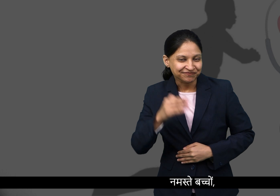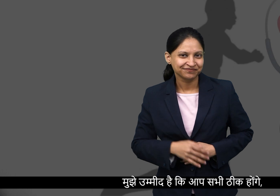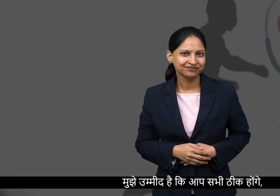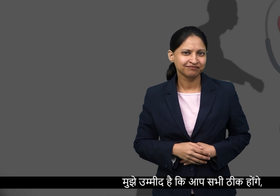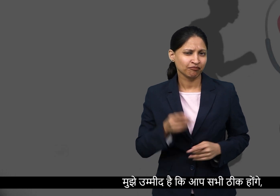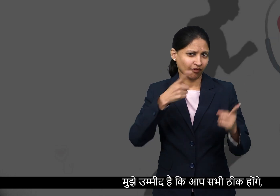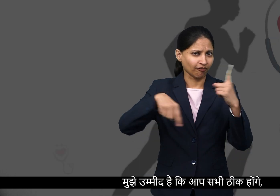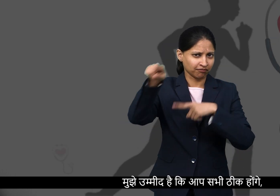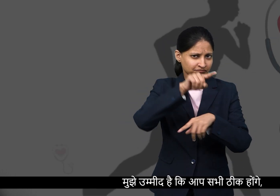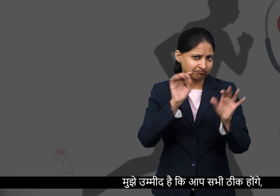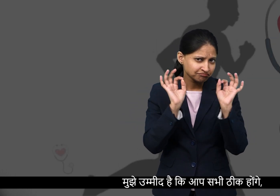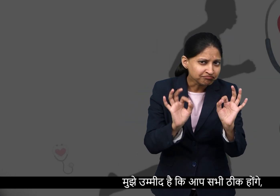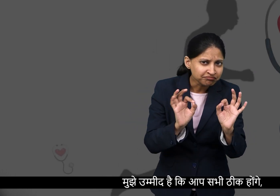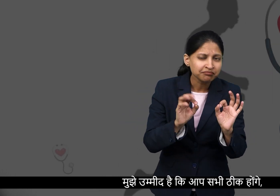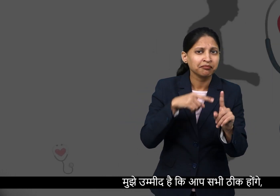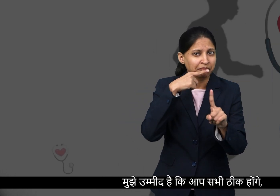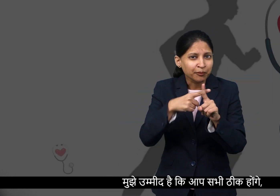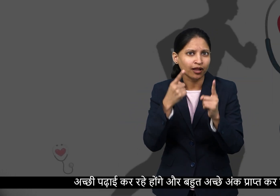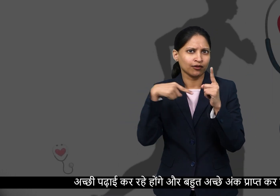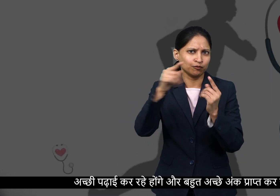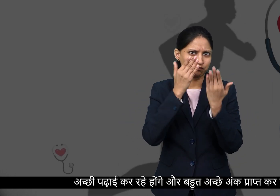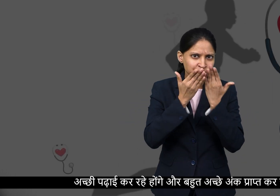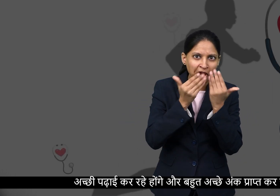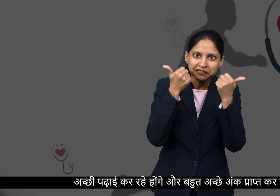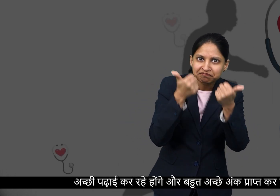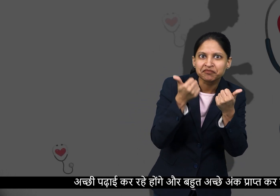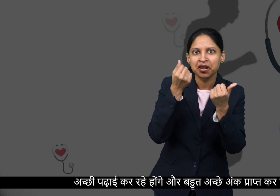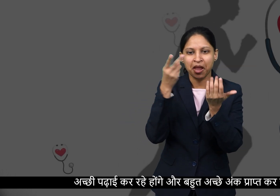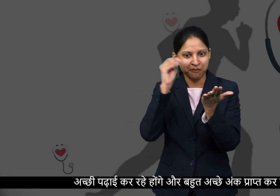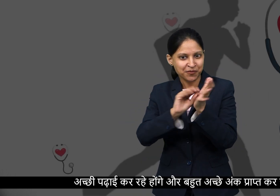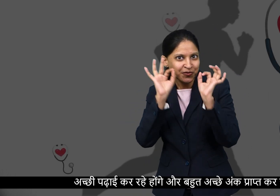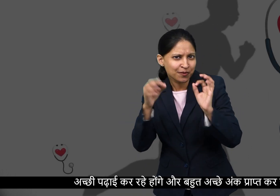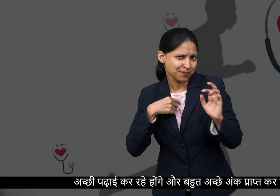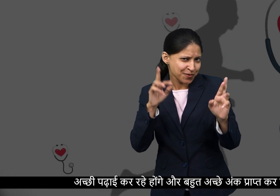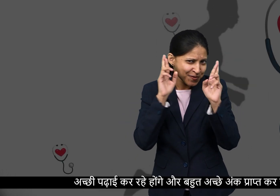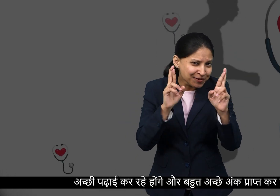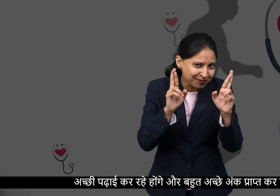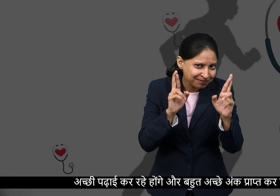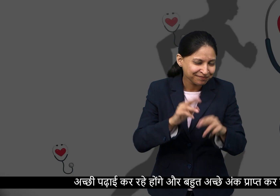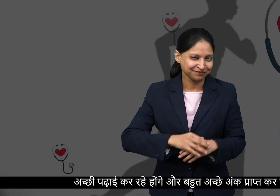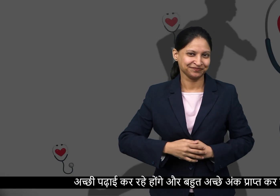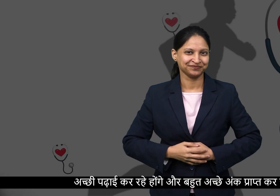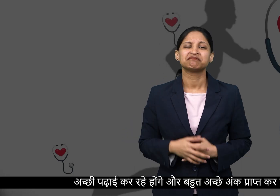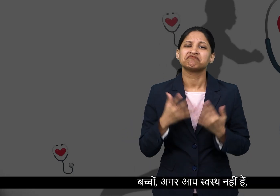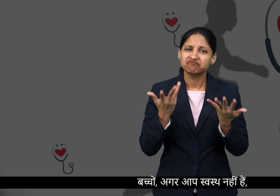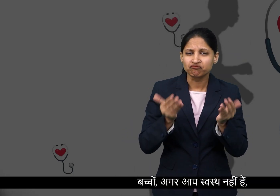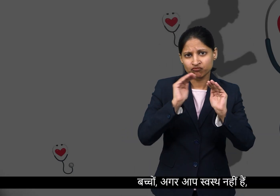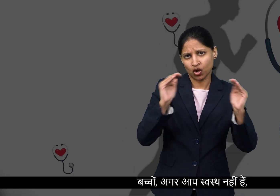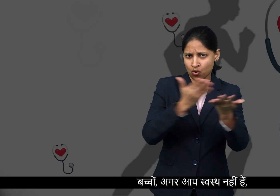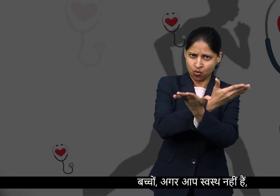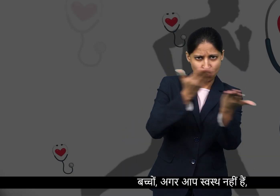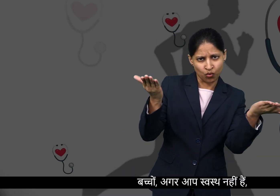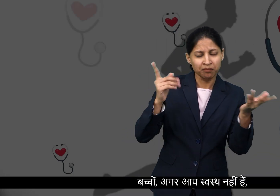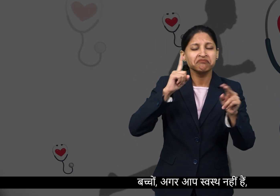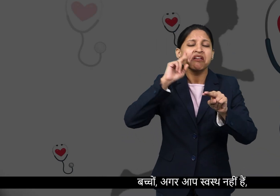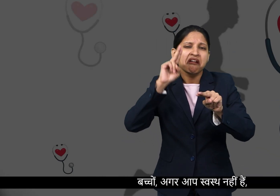बच्चों, मुझे उम्मीद है कि आप सभी ठीक होंगे, अच्छी पढ़ाई कर रहे होंगे और बहुत अच्छे अंक प्राप्त कर रहे होंगे। बच्चों,